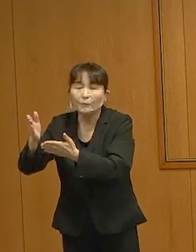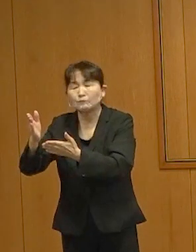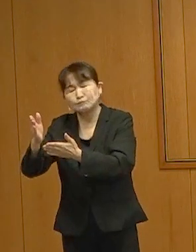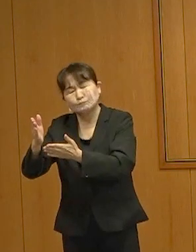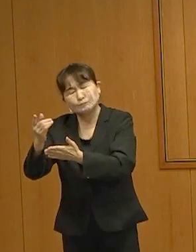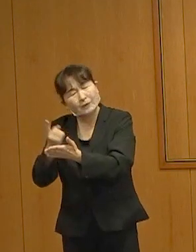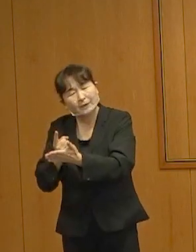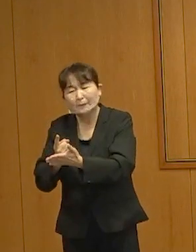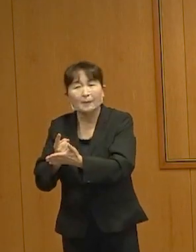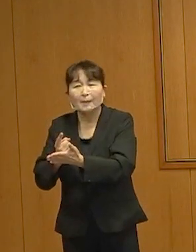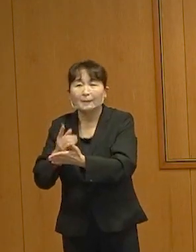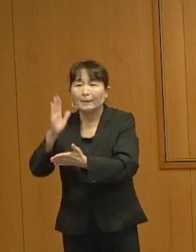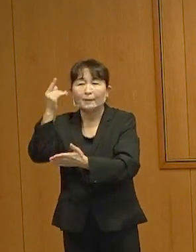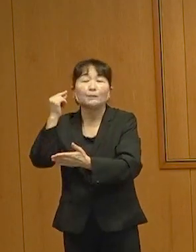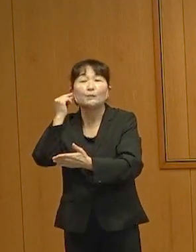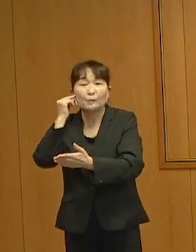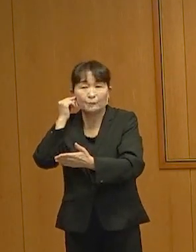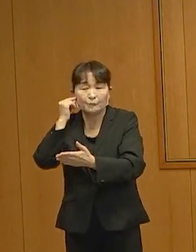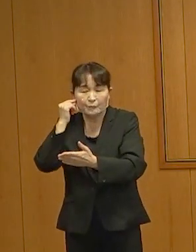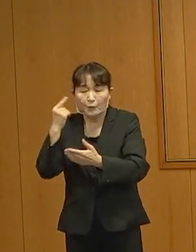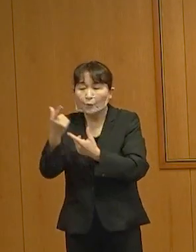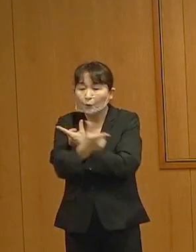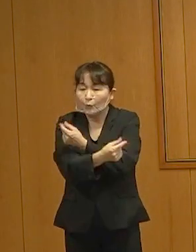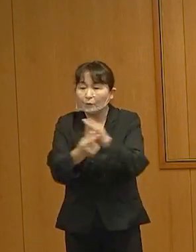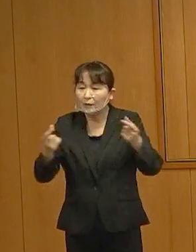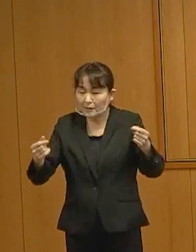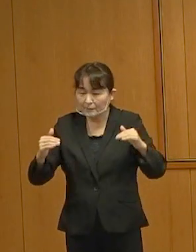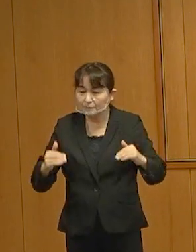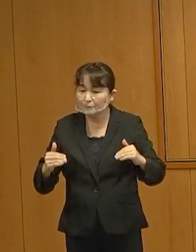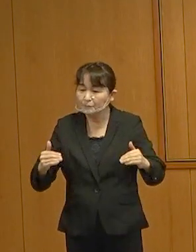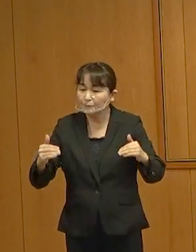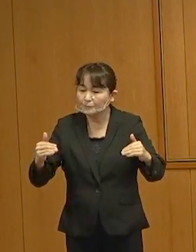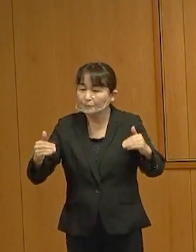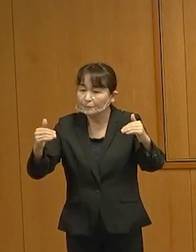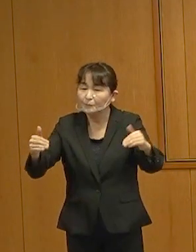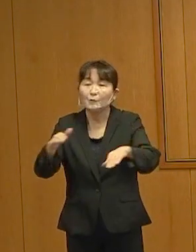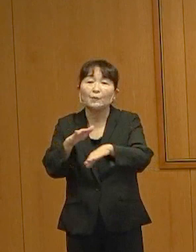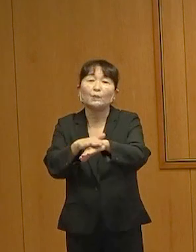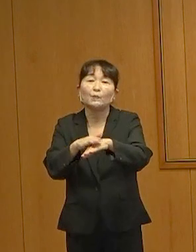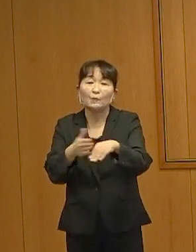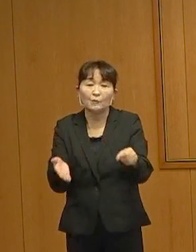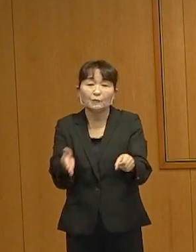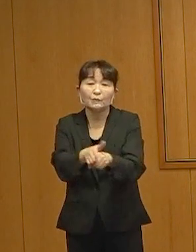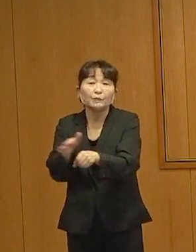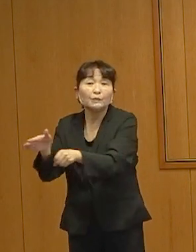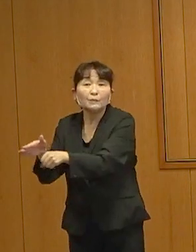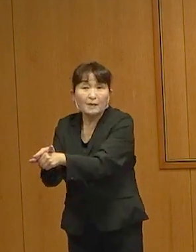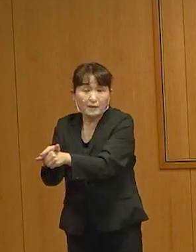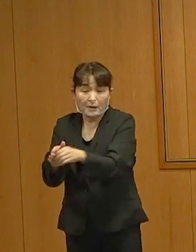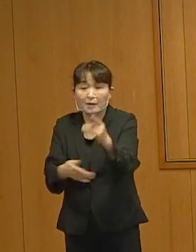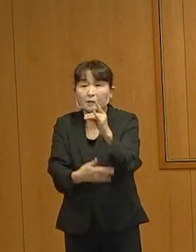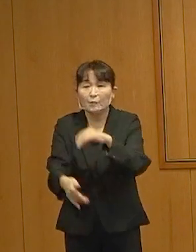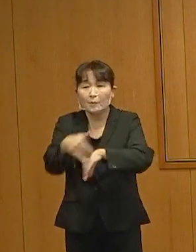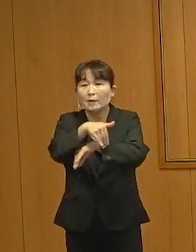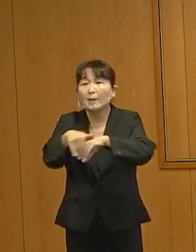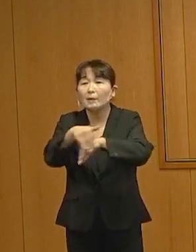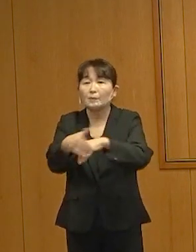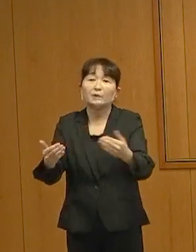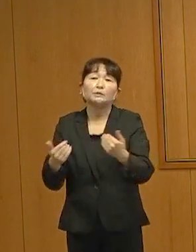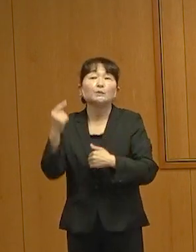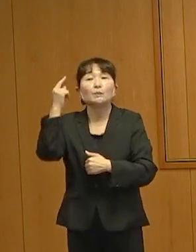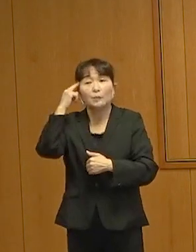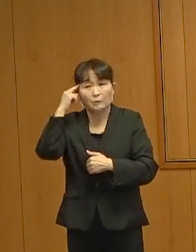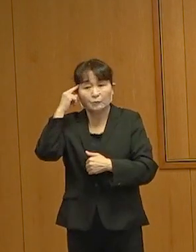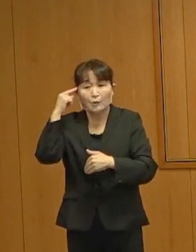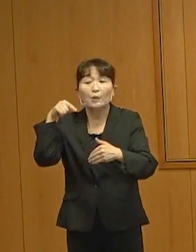で、まあ、両方を併記した形での基本計画っていうのを立てていかないといけない。まあ、それも予算